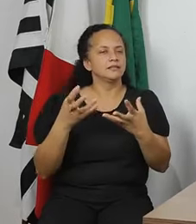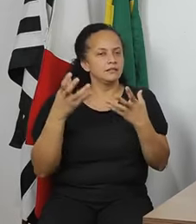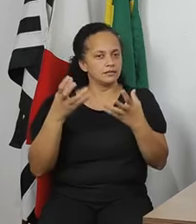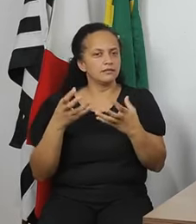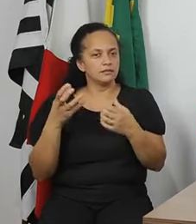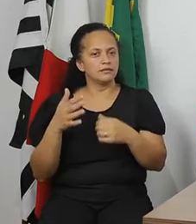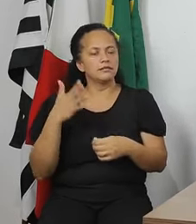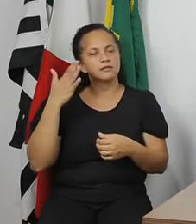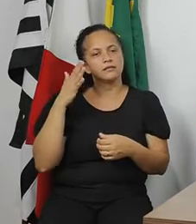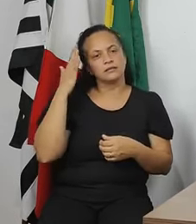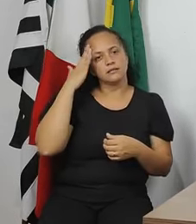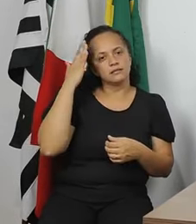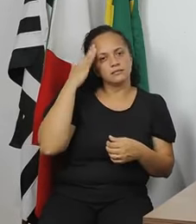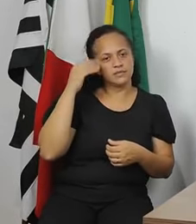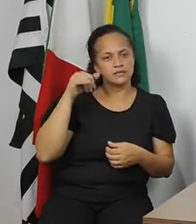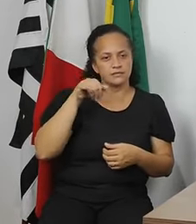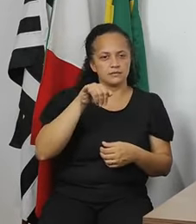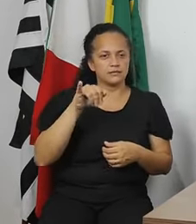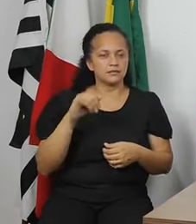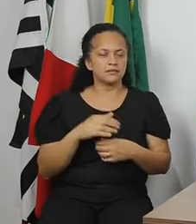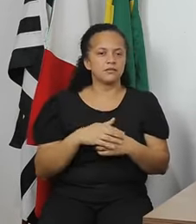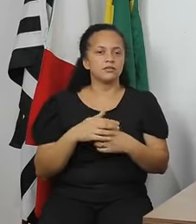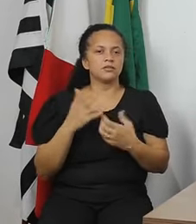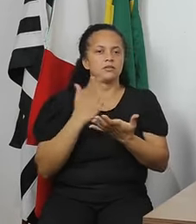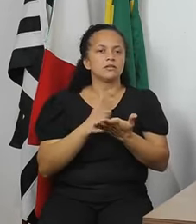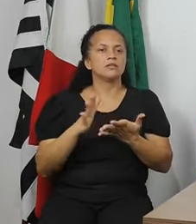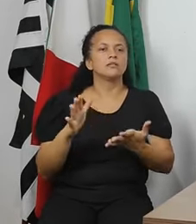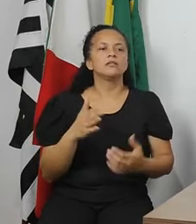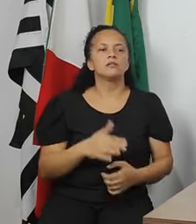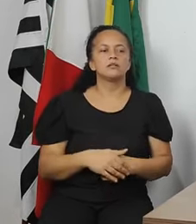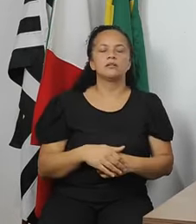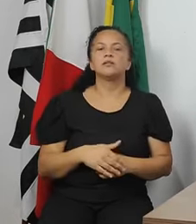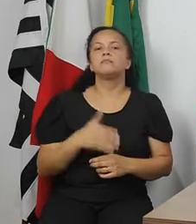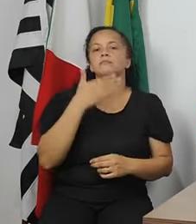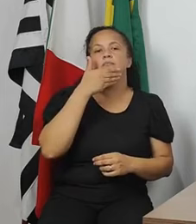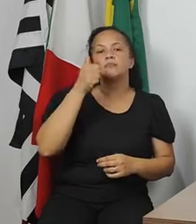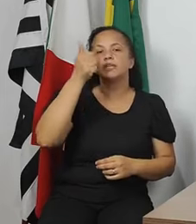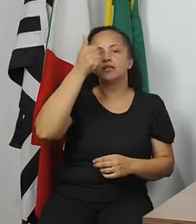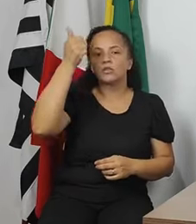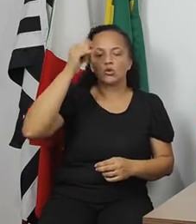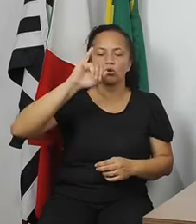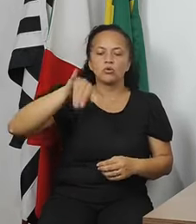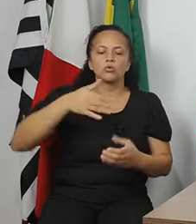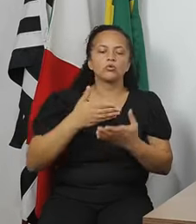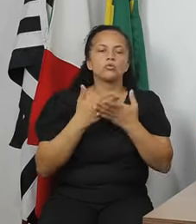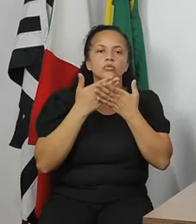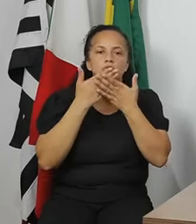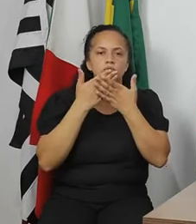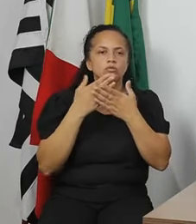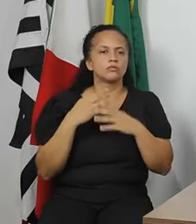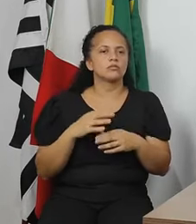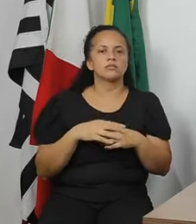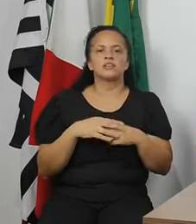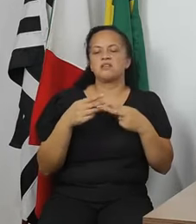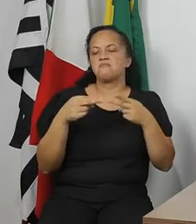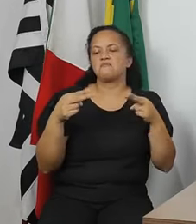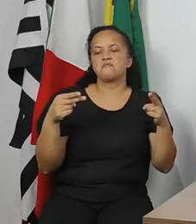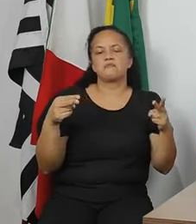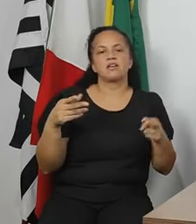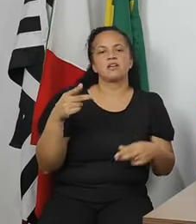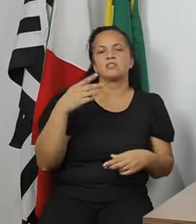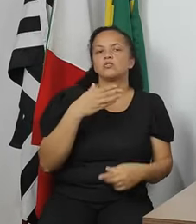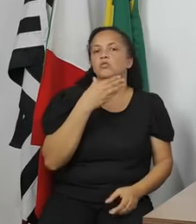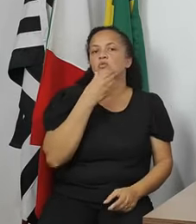fossem fazer o jejum, se eles não estariam em um estado melhor do que todos os outros sábios que tinham ali na Babilônia, né?